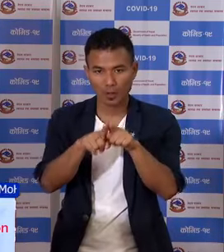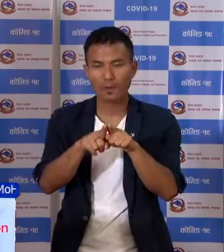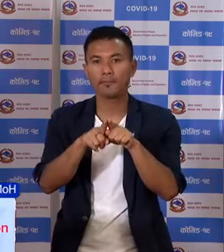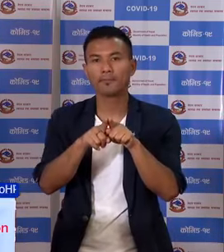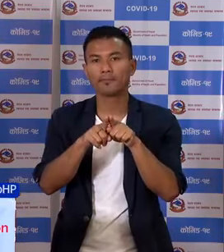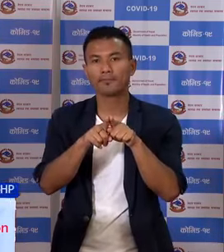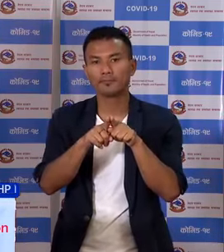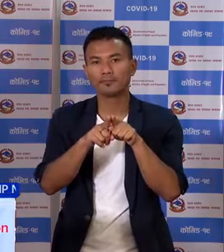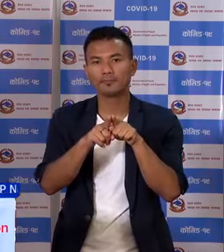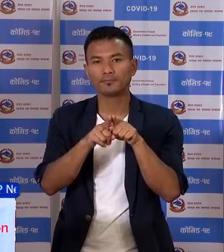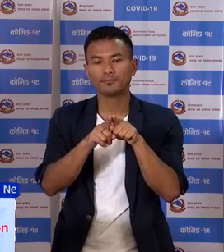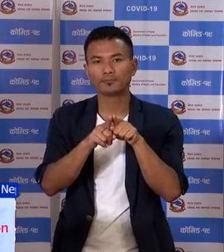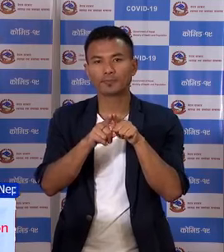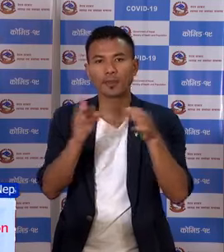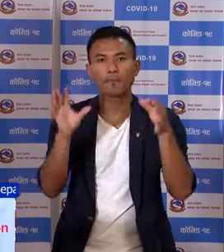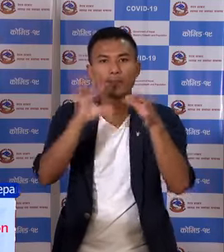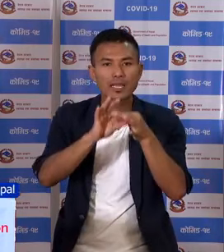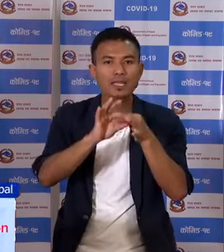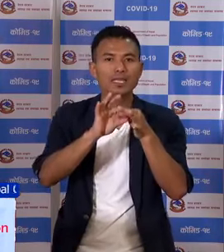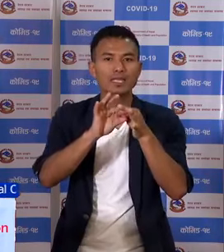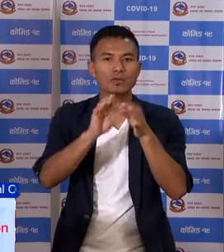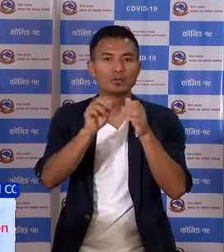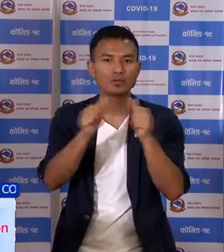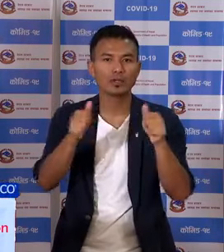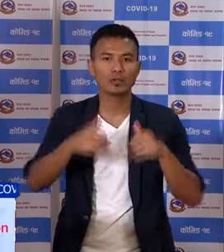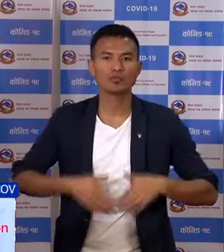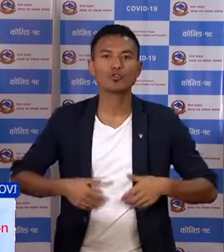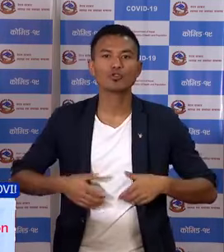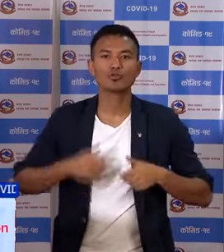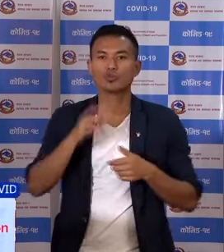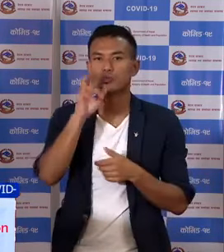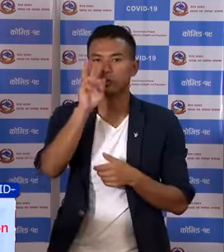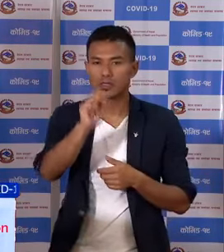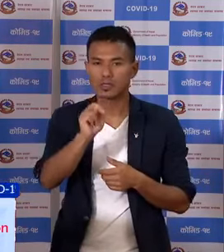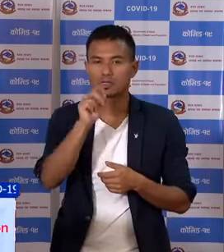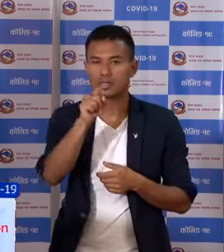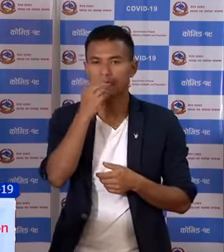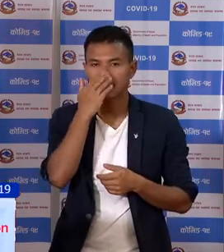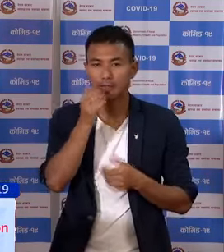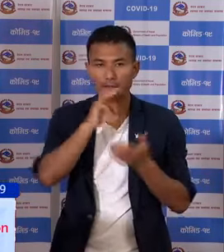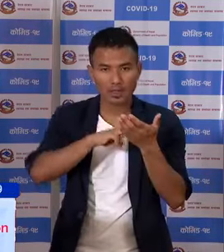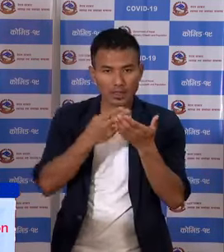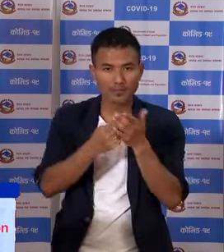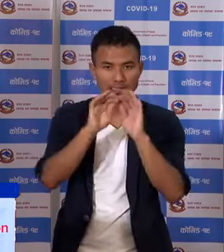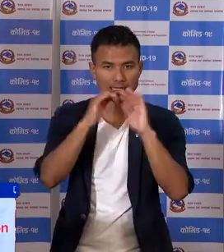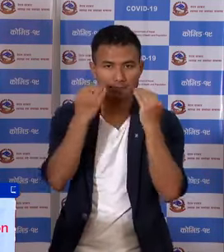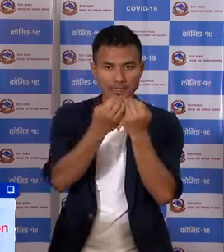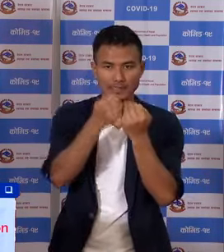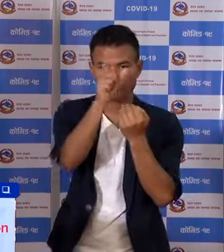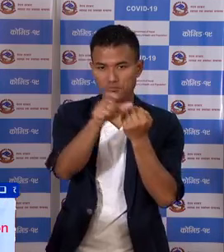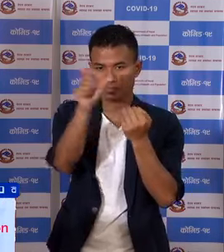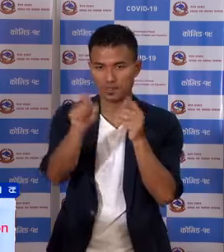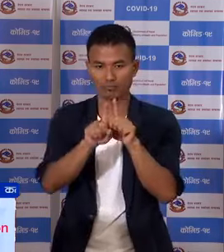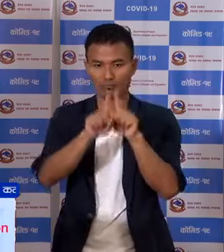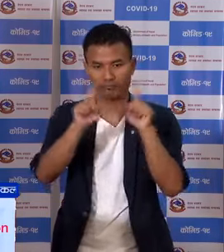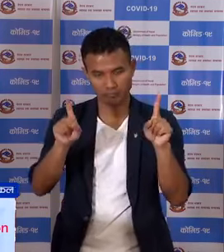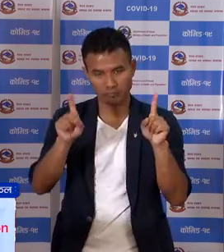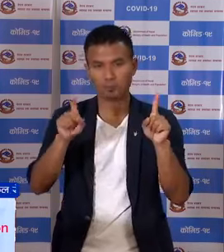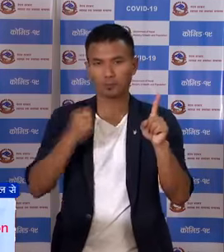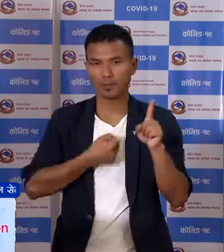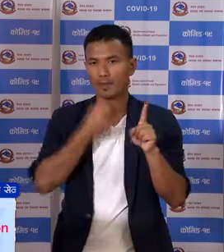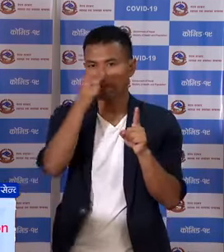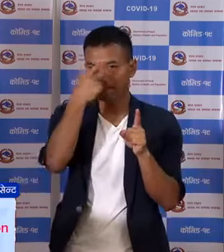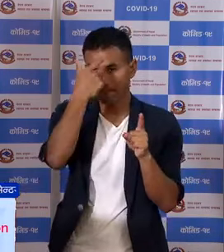मिलने हिसाबले मनावनु पर्ने हुँँचा त्यों मनेको सामाजिक दूरी कायम गरेरा